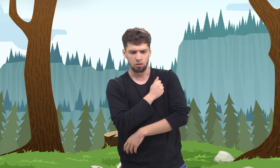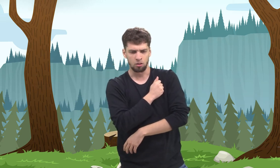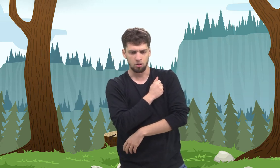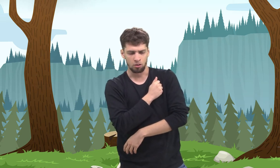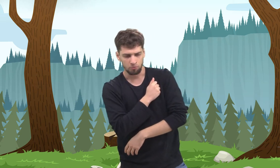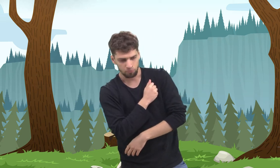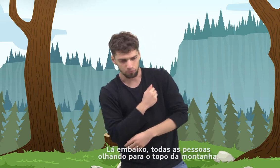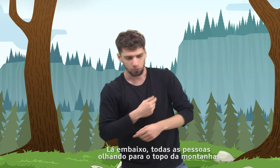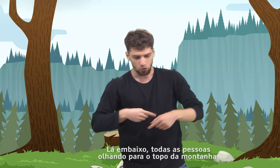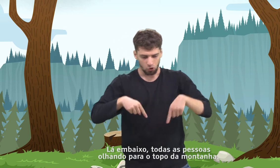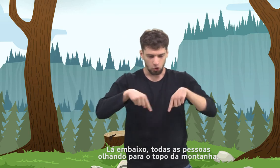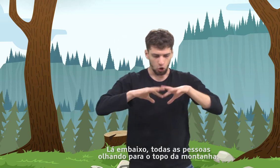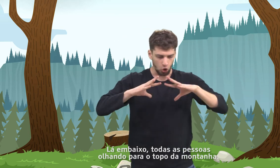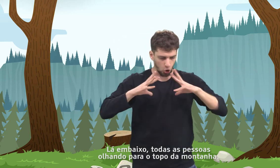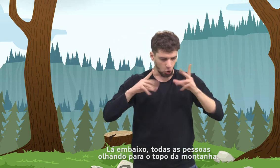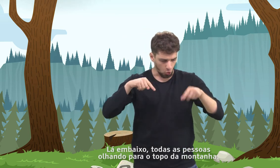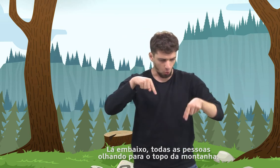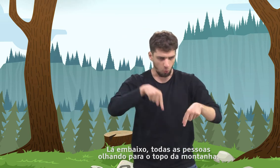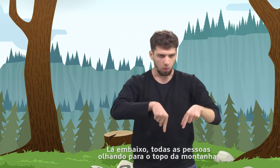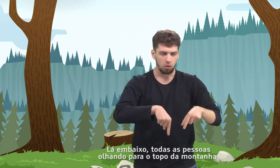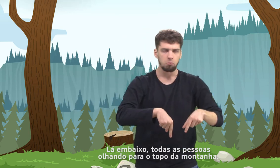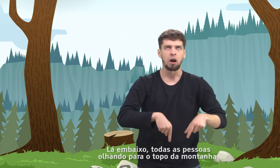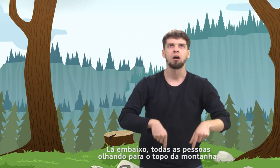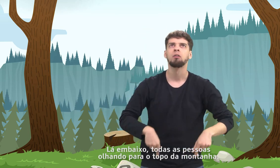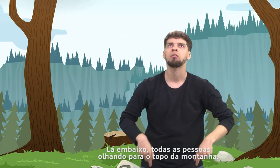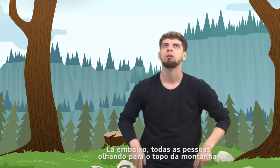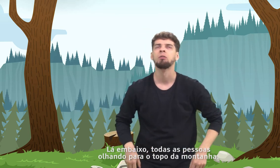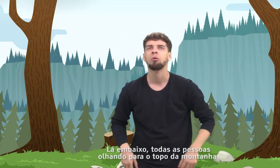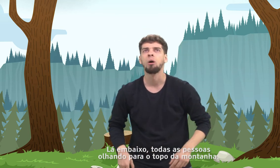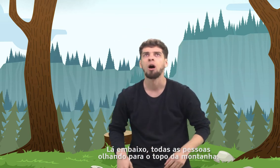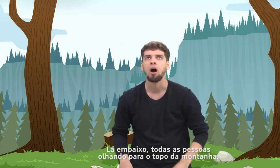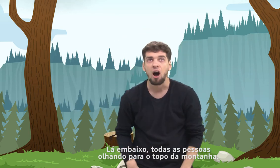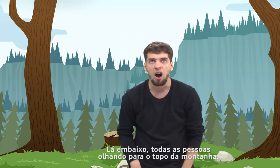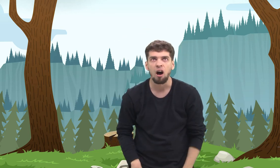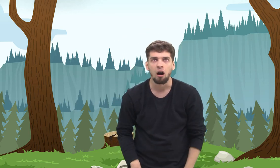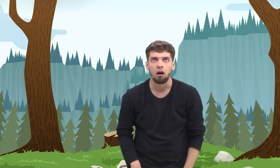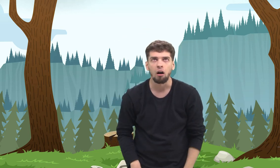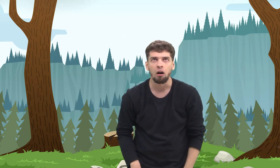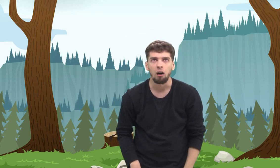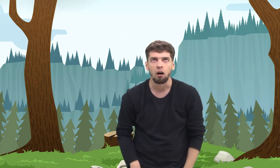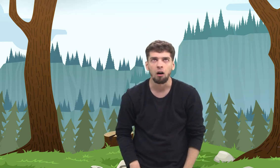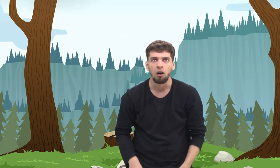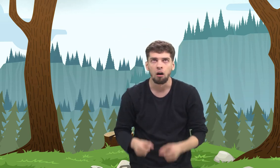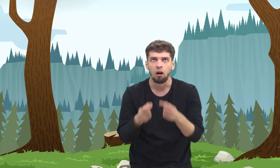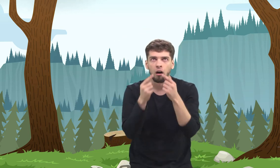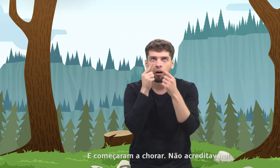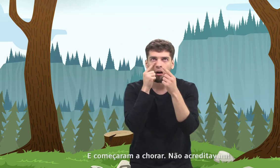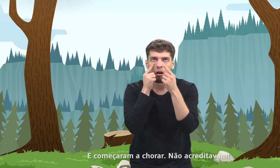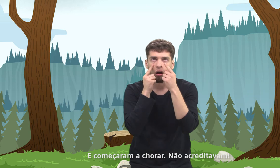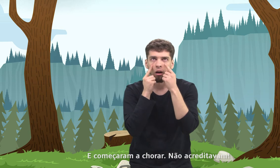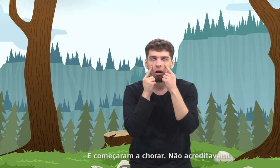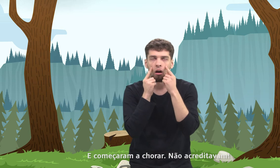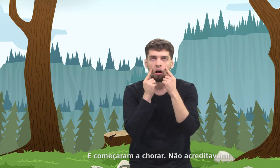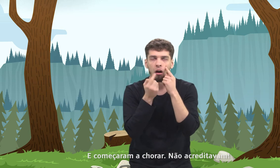em baixo todas as pessoas olhando pro topo da montanha e começaram a chorar e não